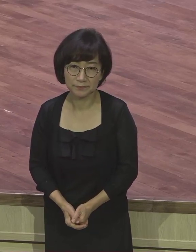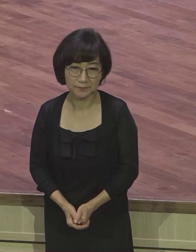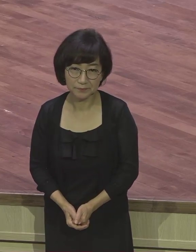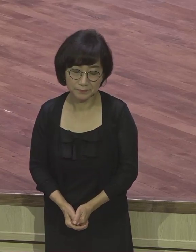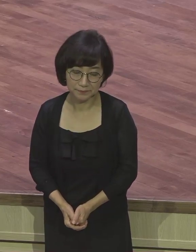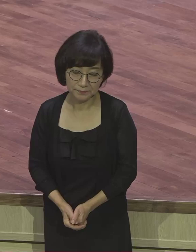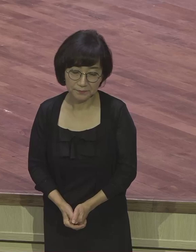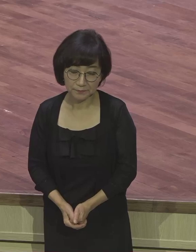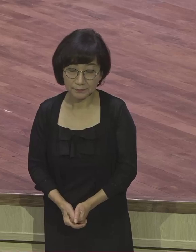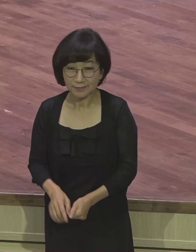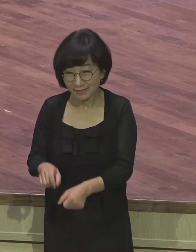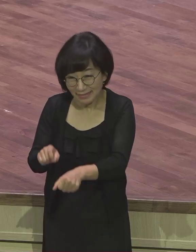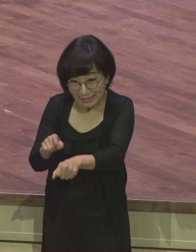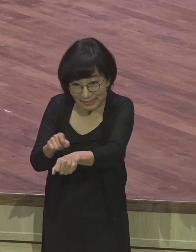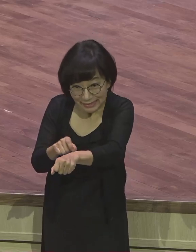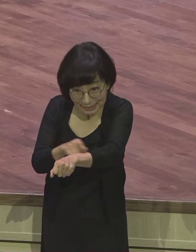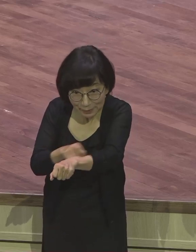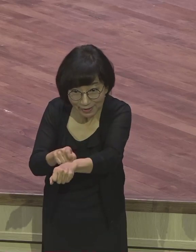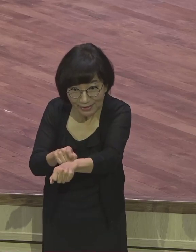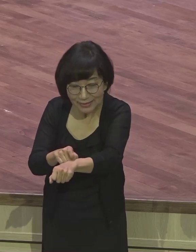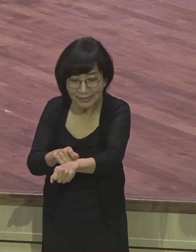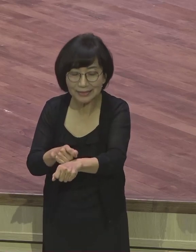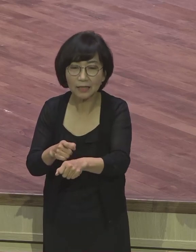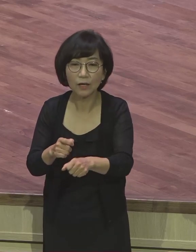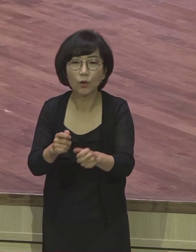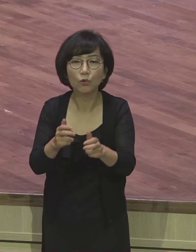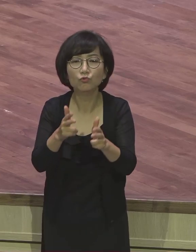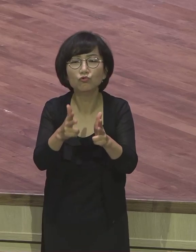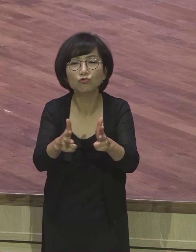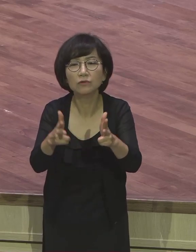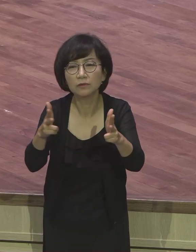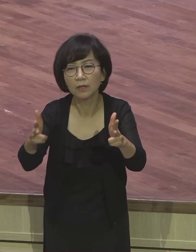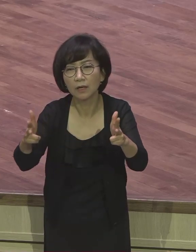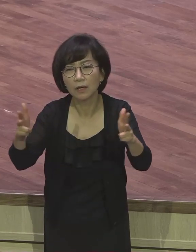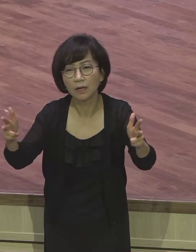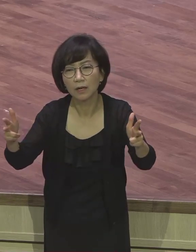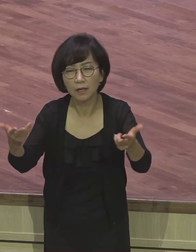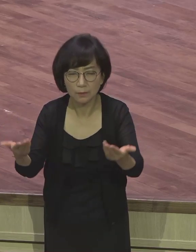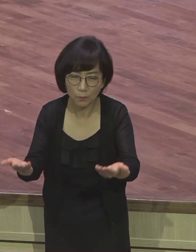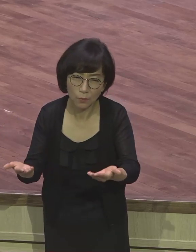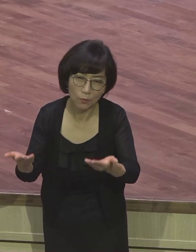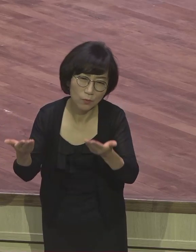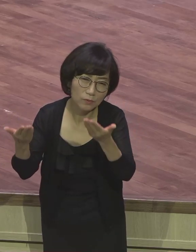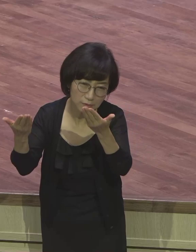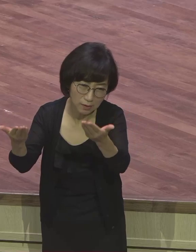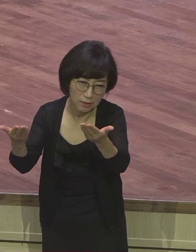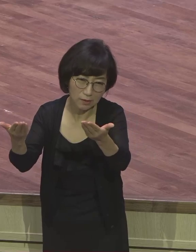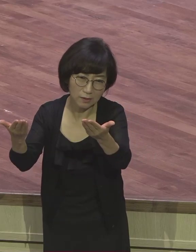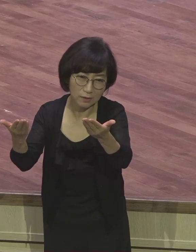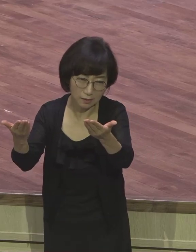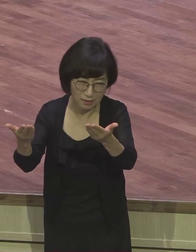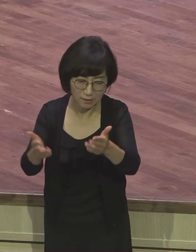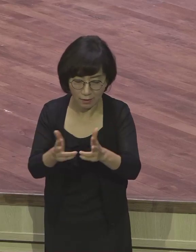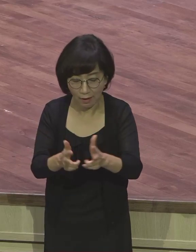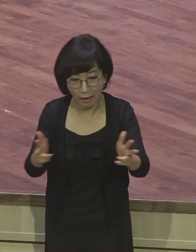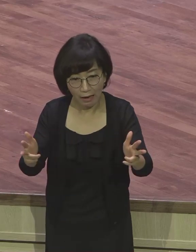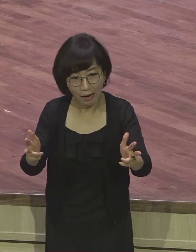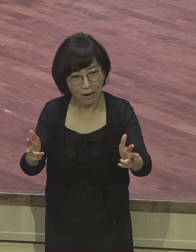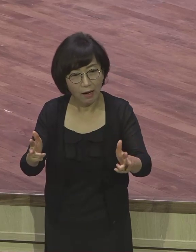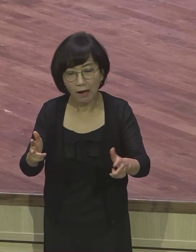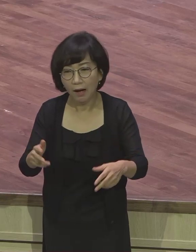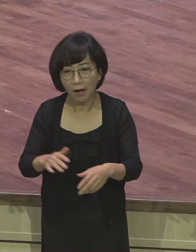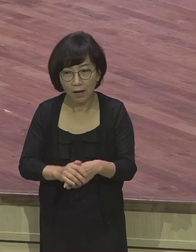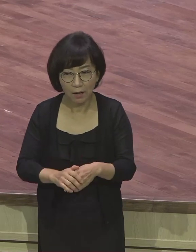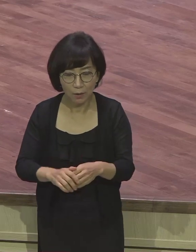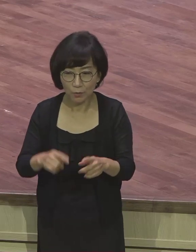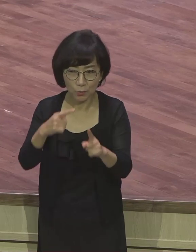특별히 저는 이 봉사 중에 주차봉사. 이 주차봉사는요. 교회 부흥과